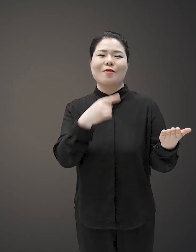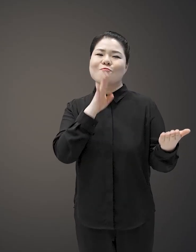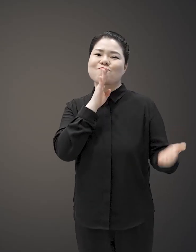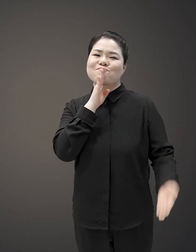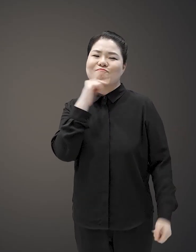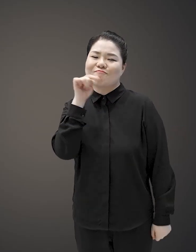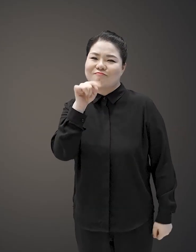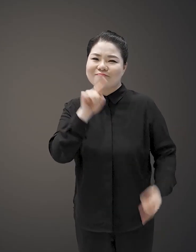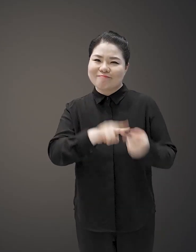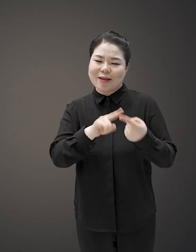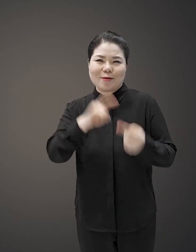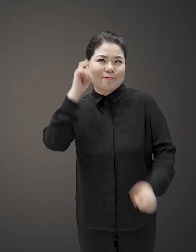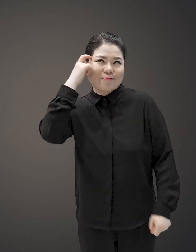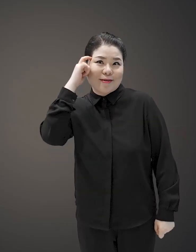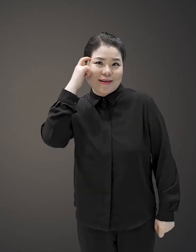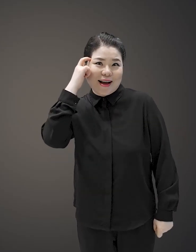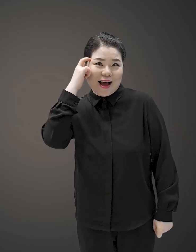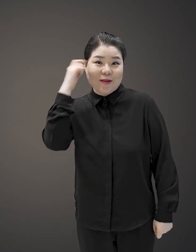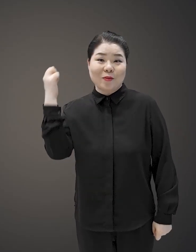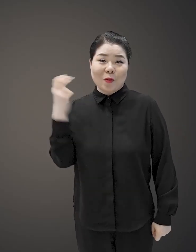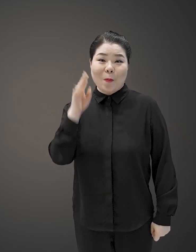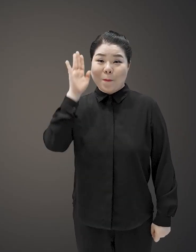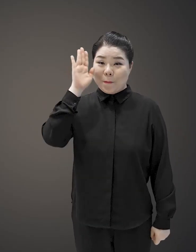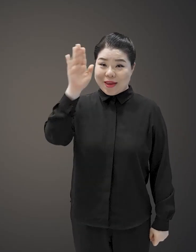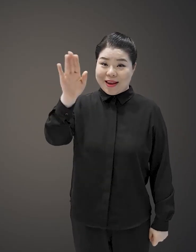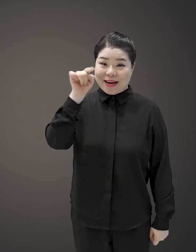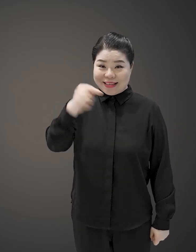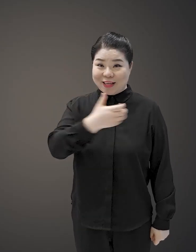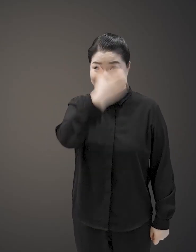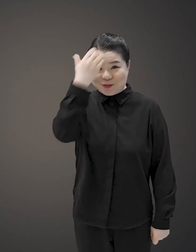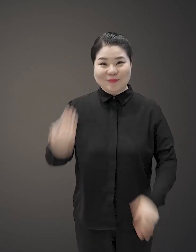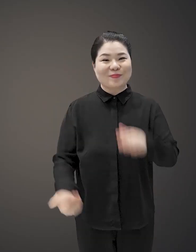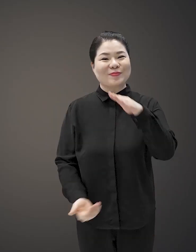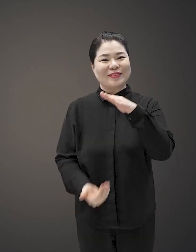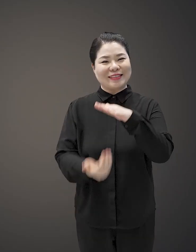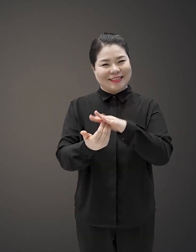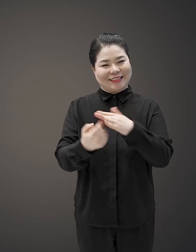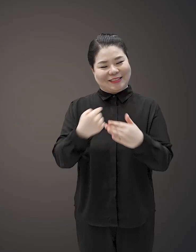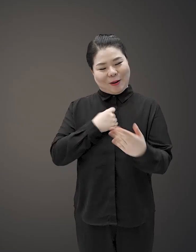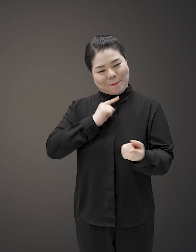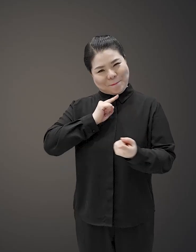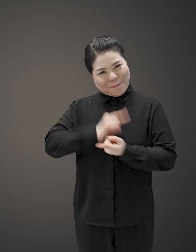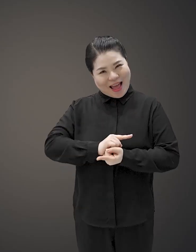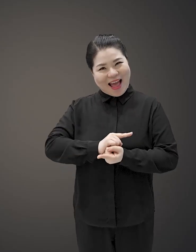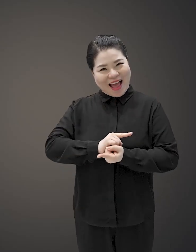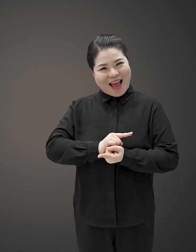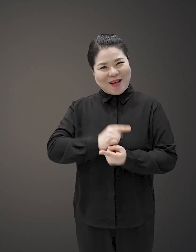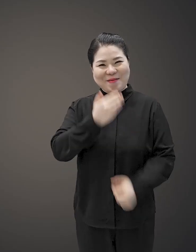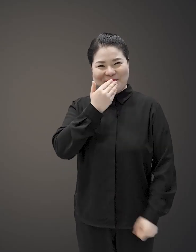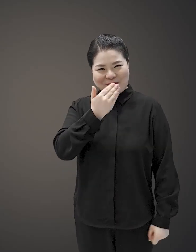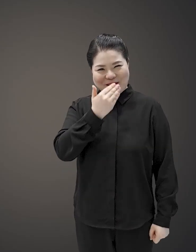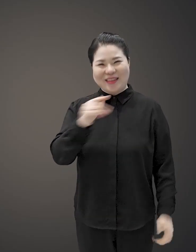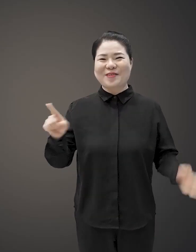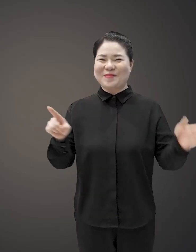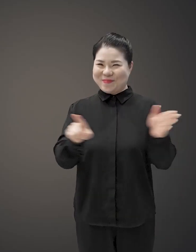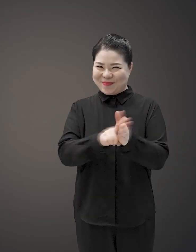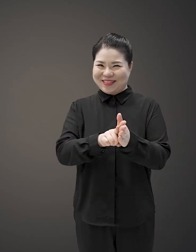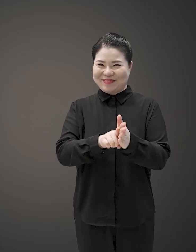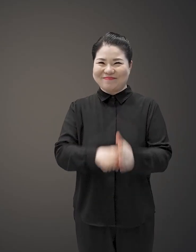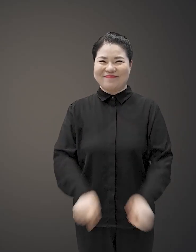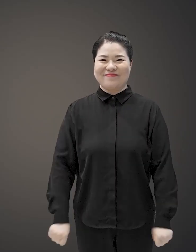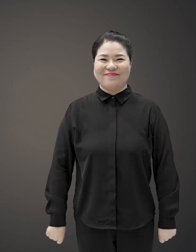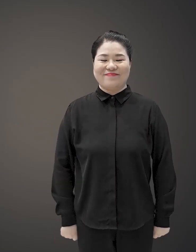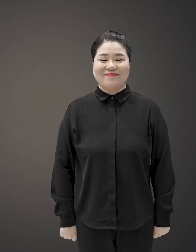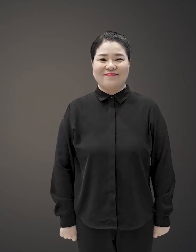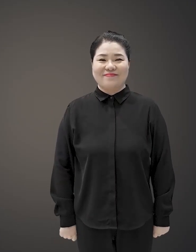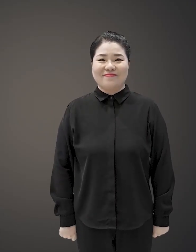게 무엇인지를 알 수 있을 거라고 생각하고 그리고 나중에 미래에는 이 꿈을 이룬 제 자신을 만날 수 있을 거라고